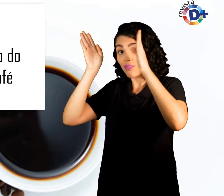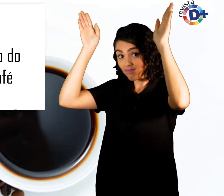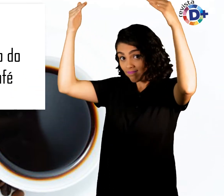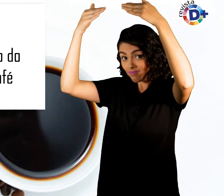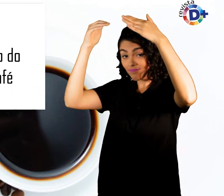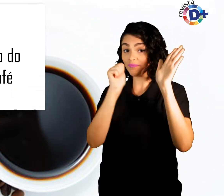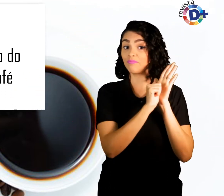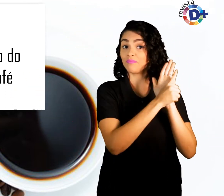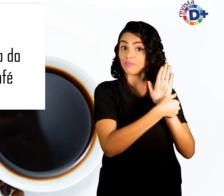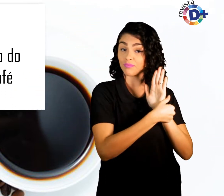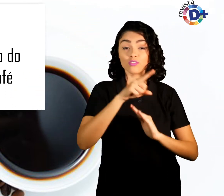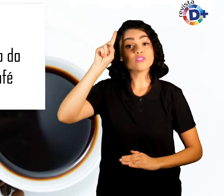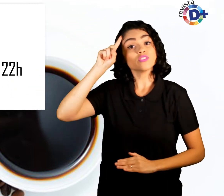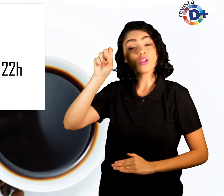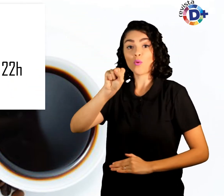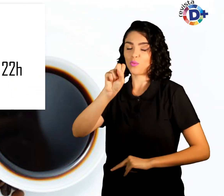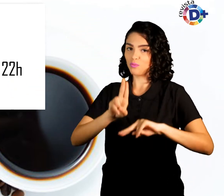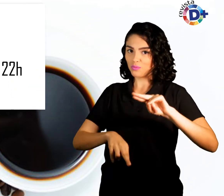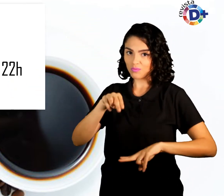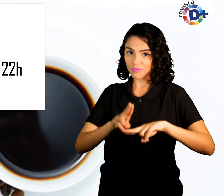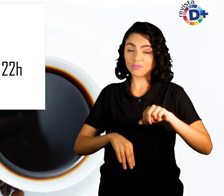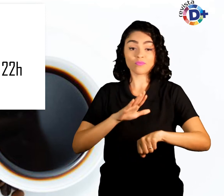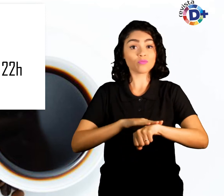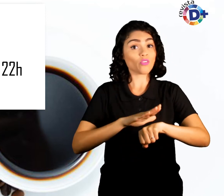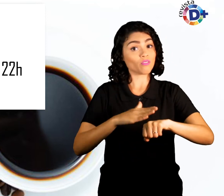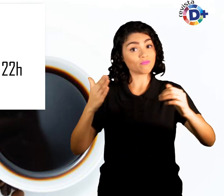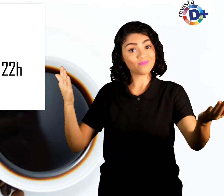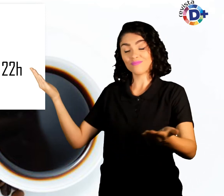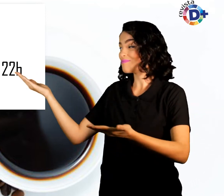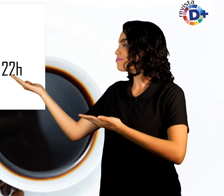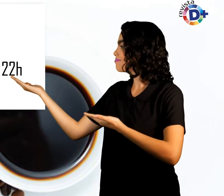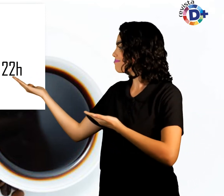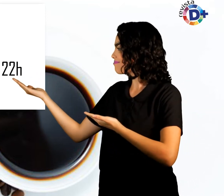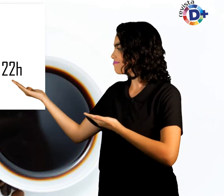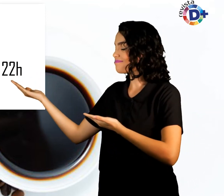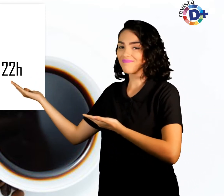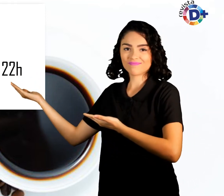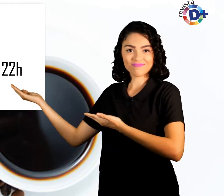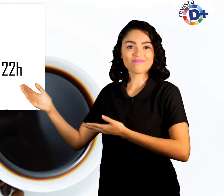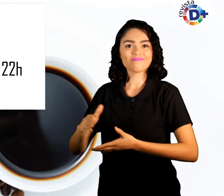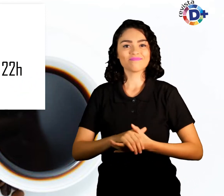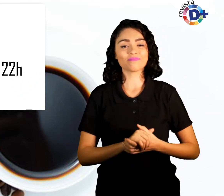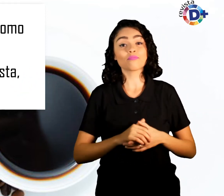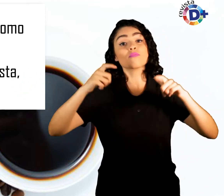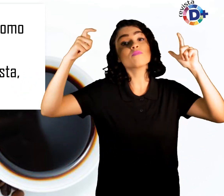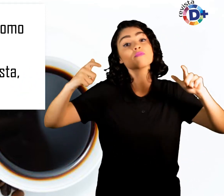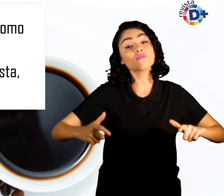8 de junho no horário das 18 a 22 local restaurante